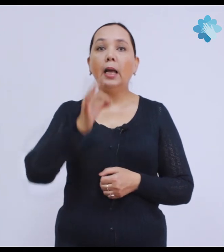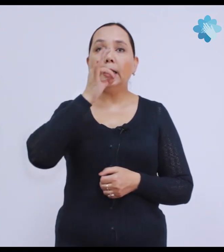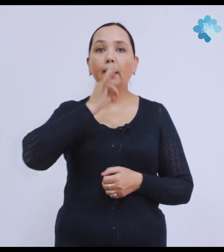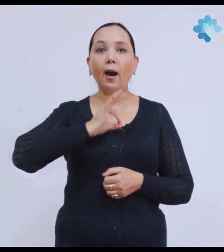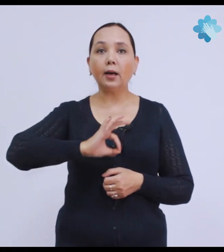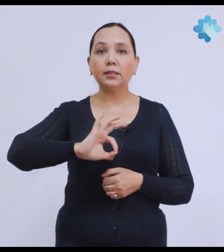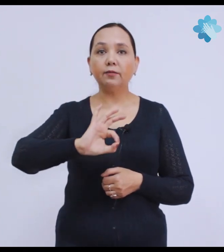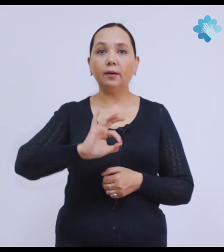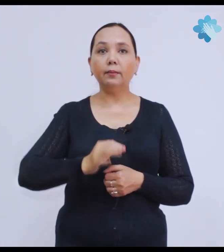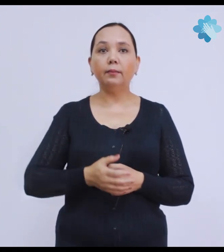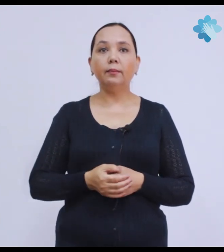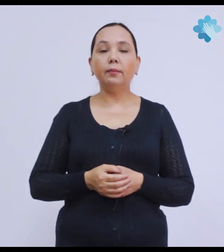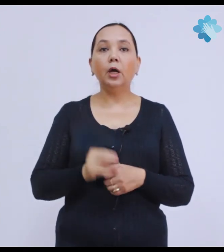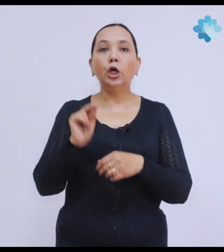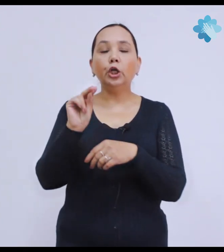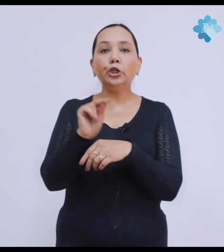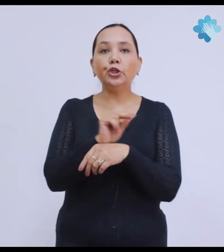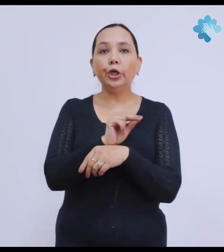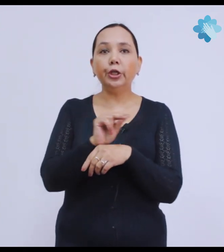лекарства лечение